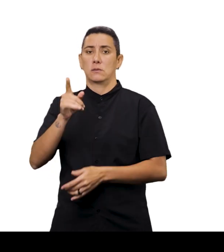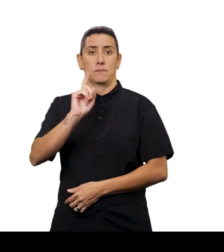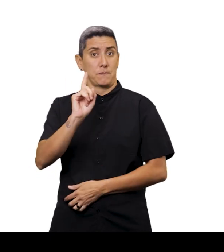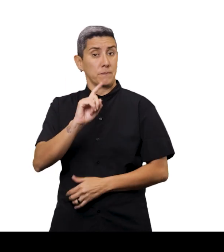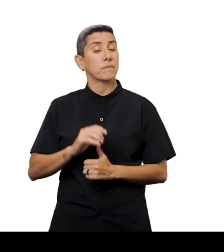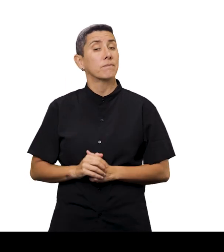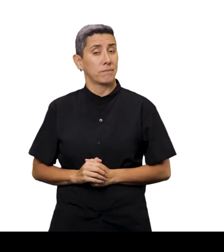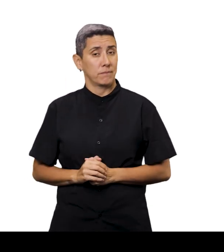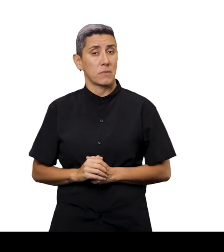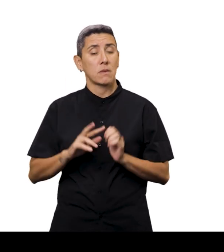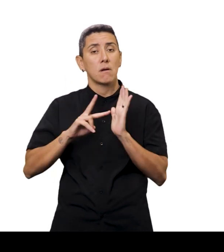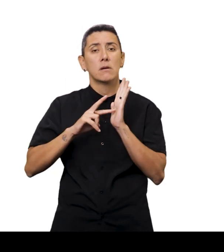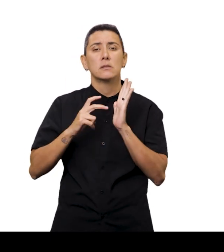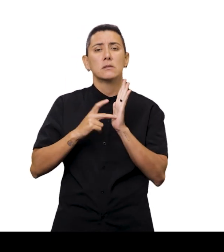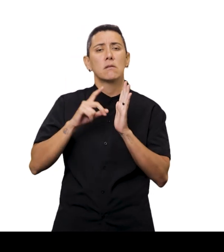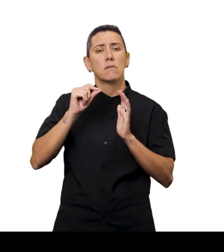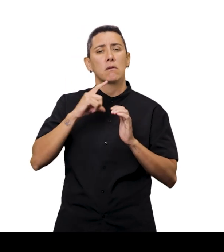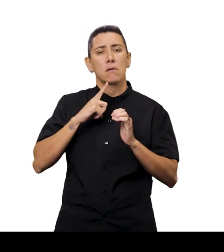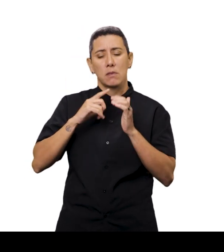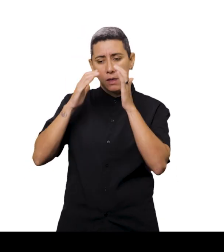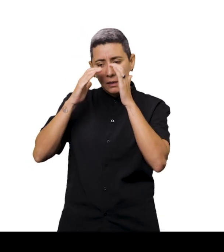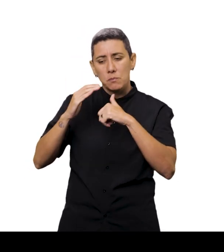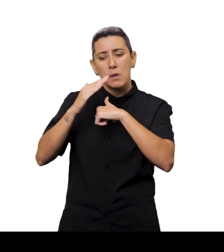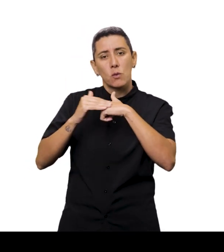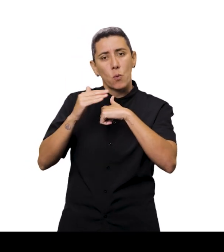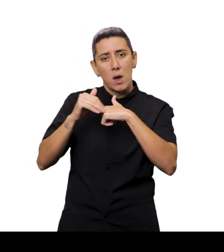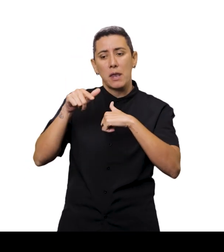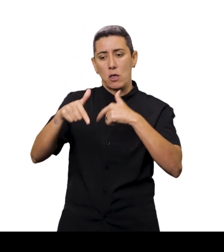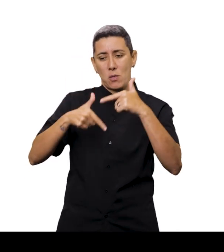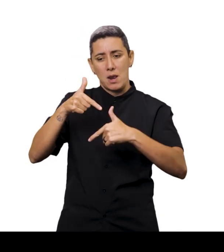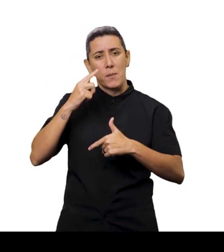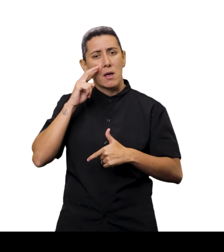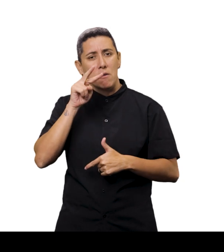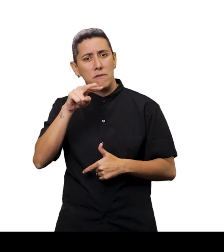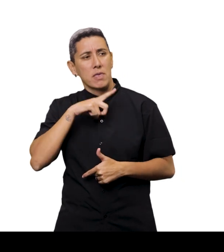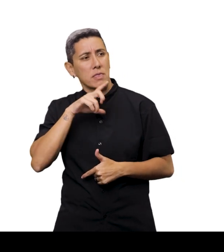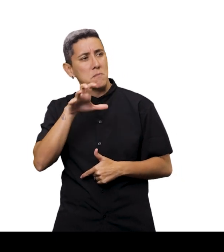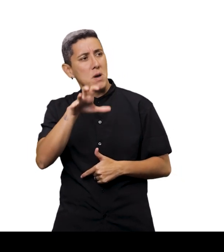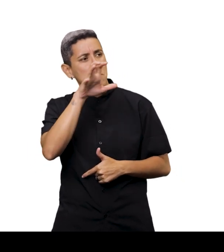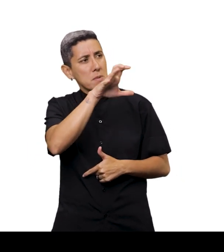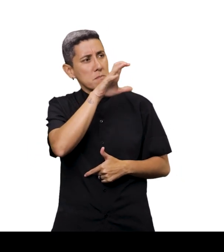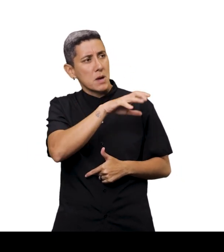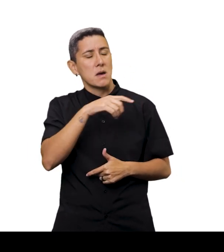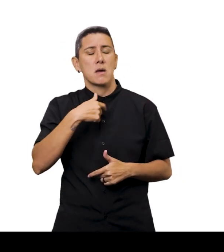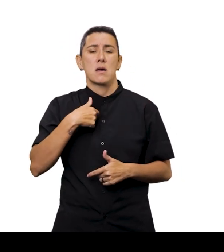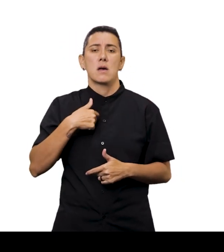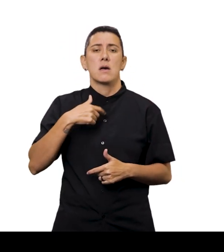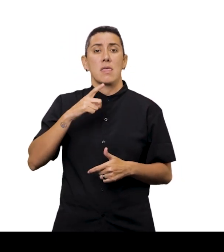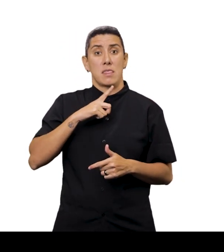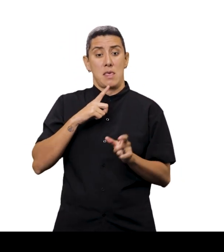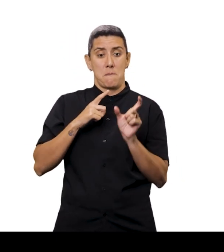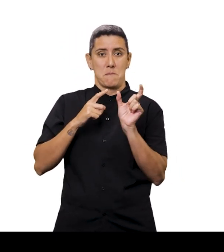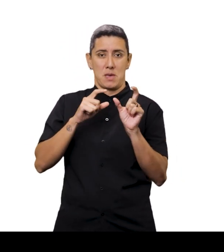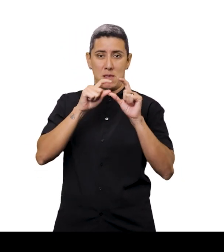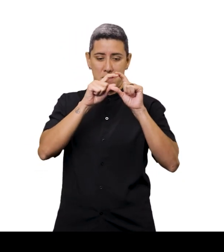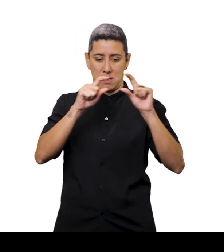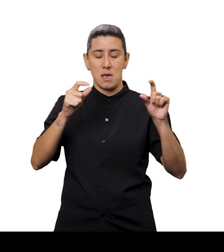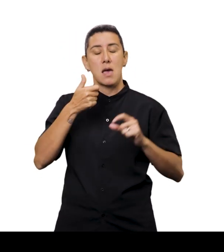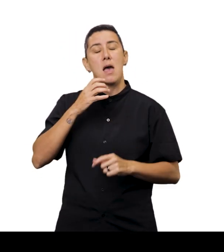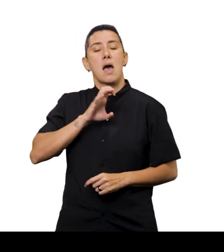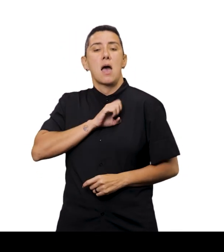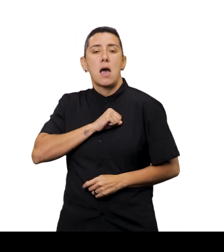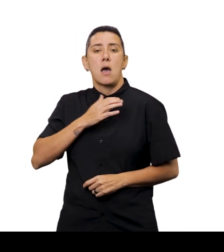Gestos de ternura como esse também aparecem em outros trabalhos deste núcleo. Amo a mi mamá travesti,